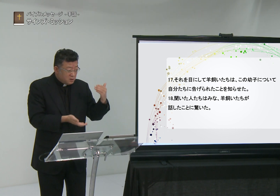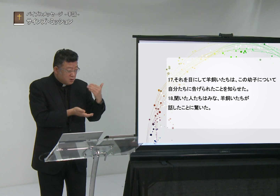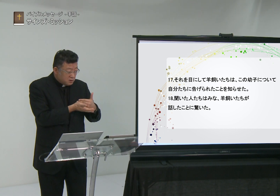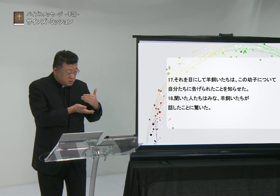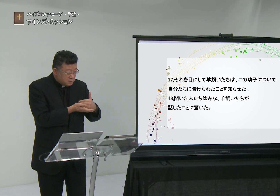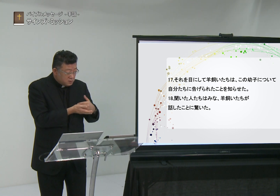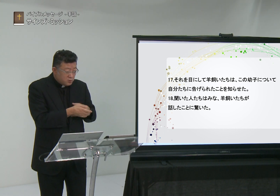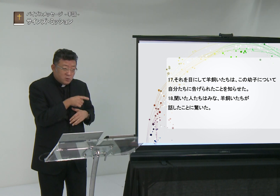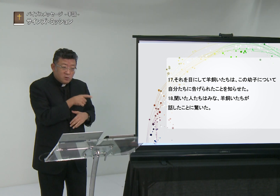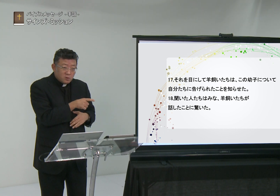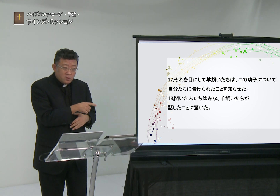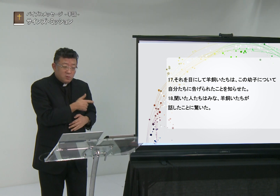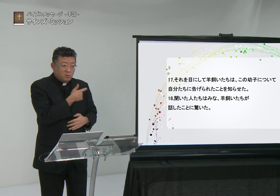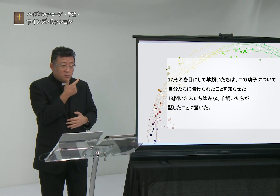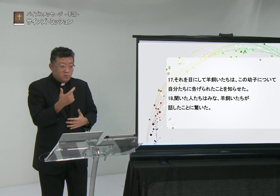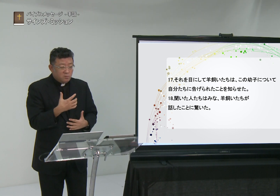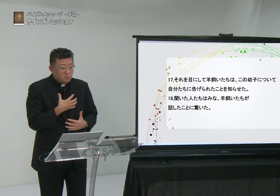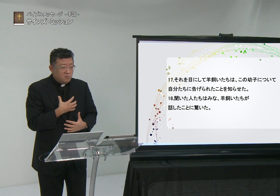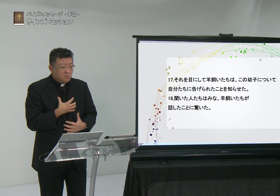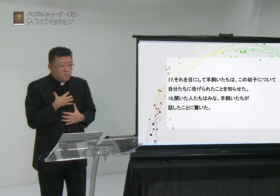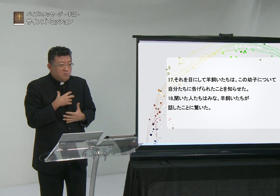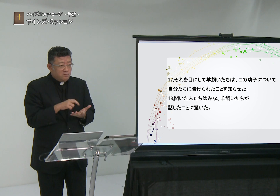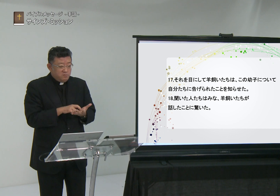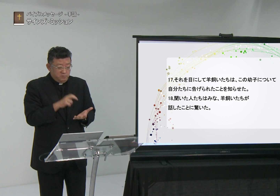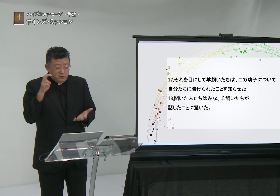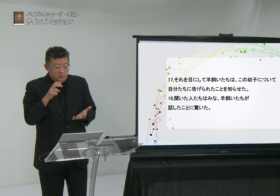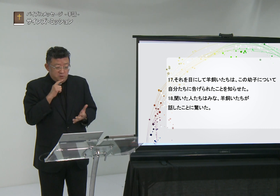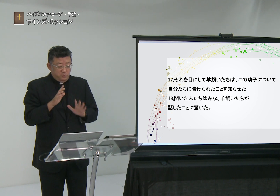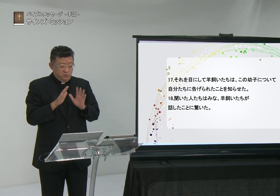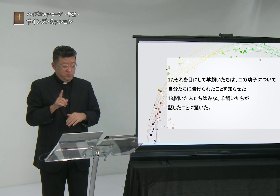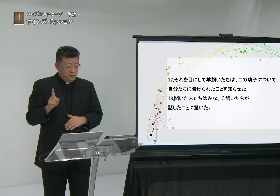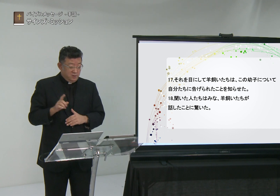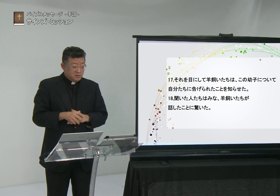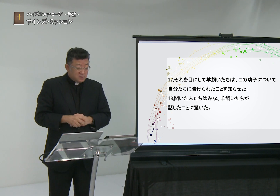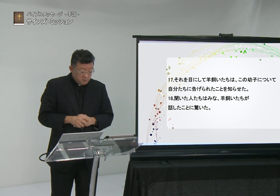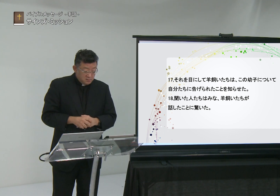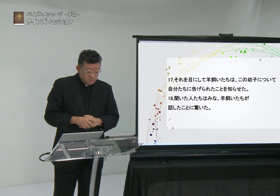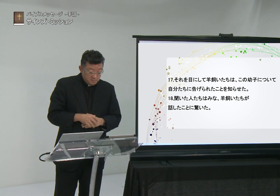羊飼いたちが話したことに驚いた